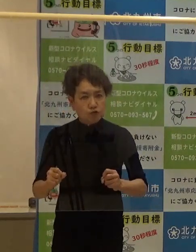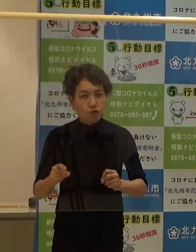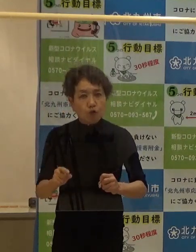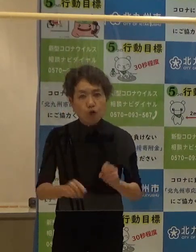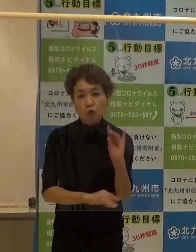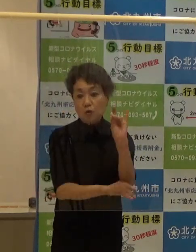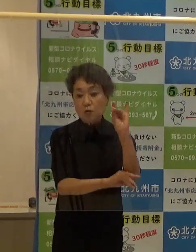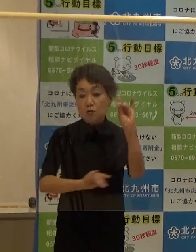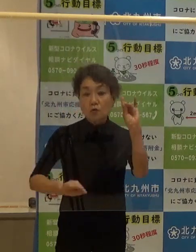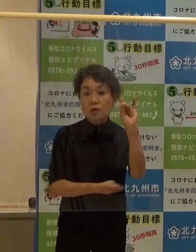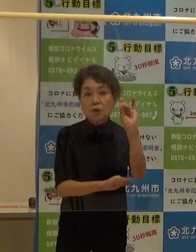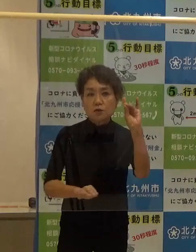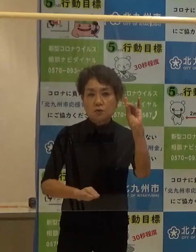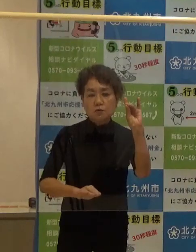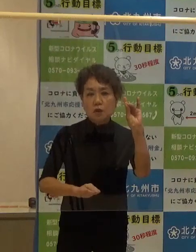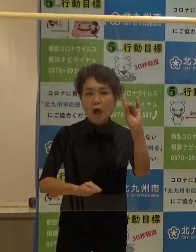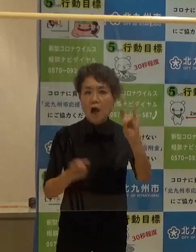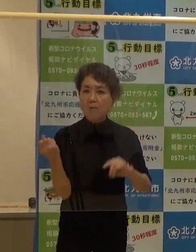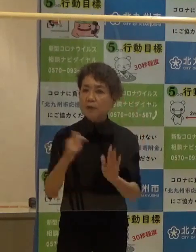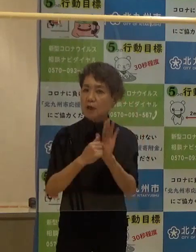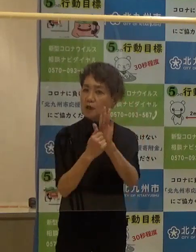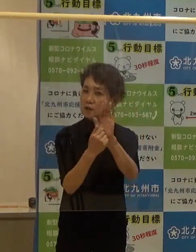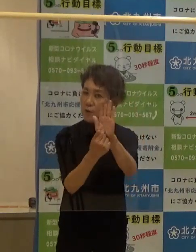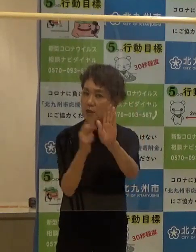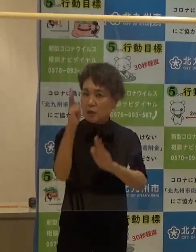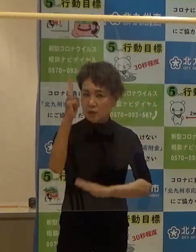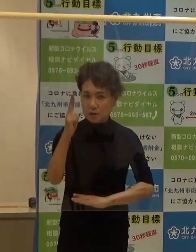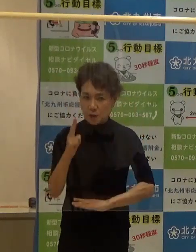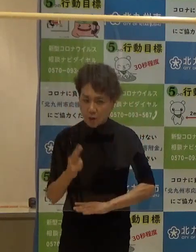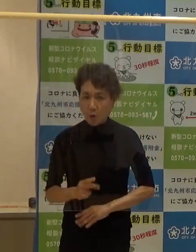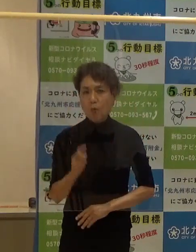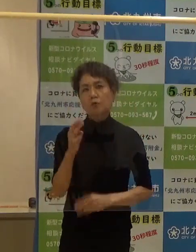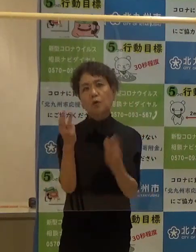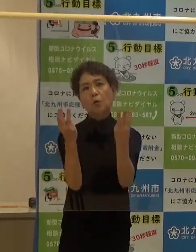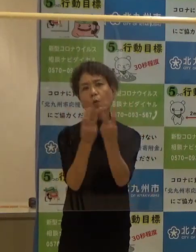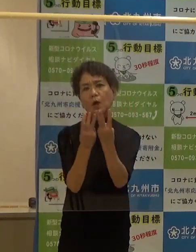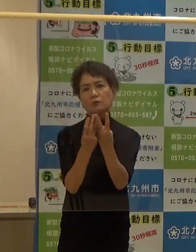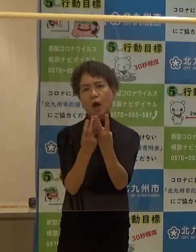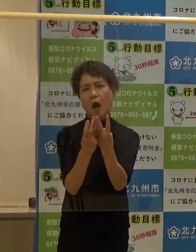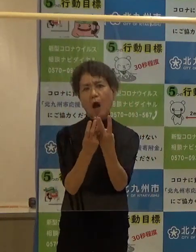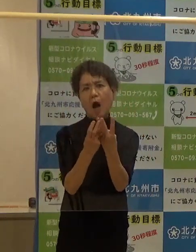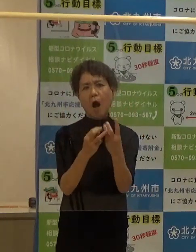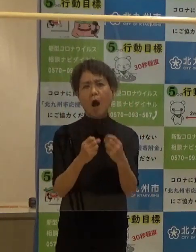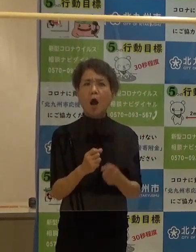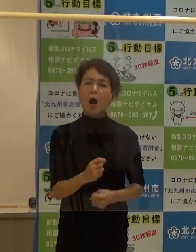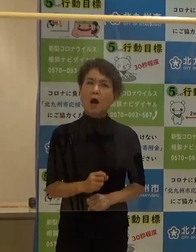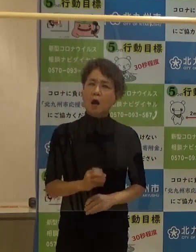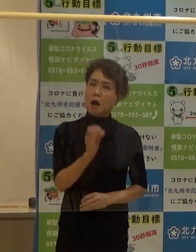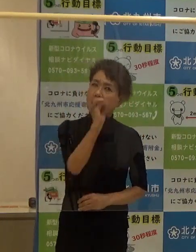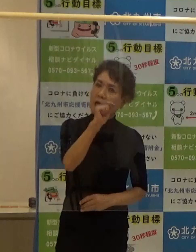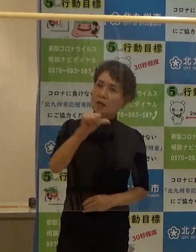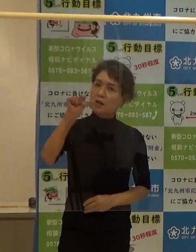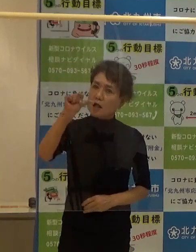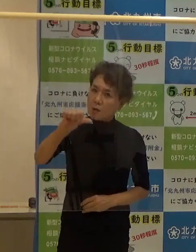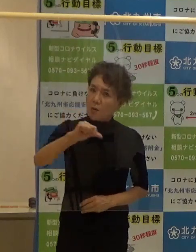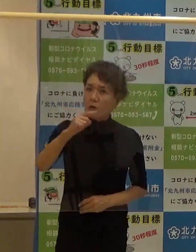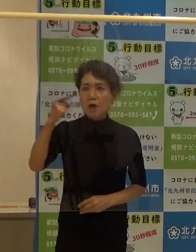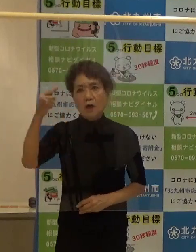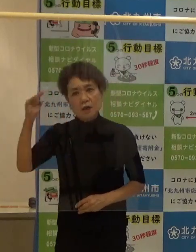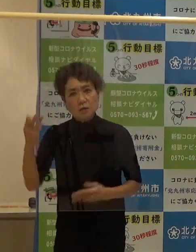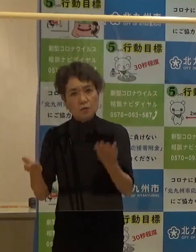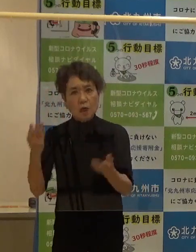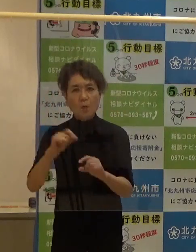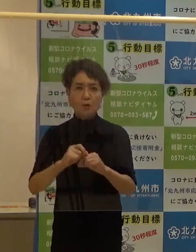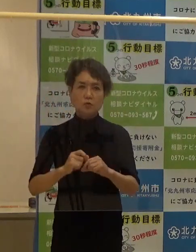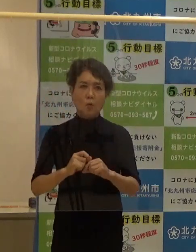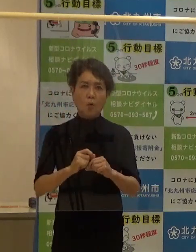がまた示されているようなんですね。その数が非常に多いんですね。 0.5 や1人ということからする、そ